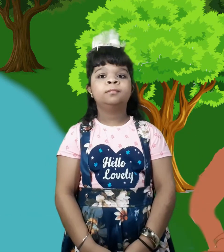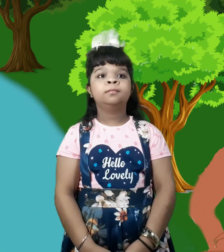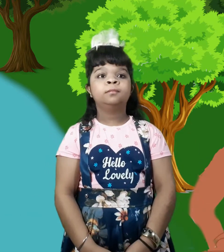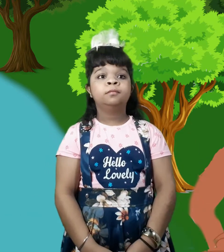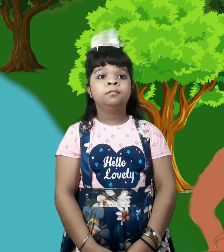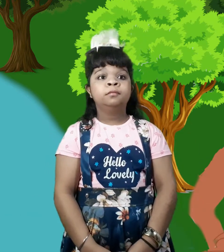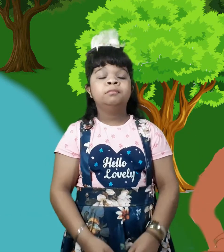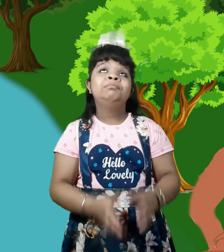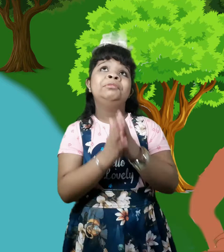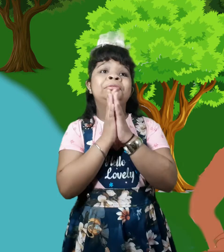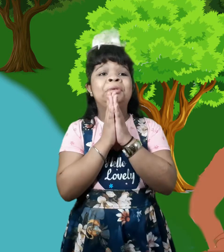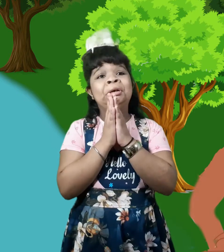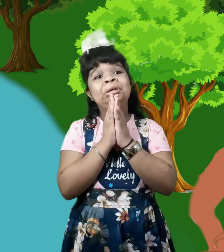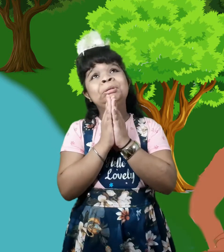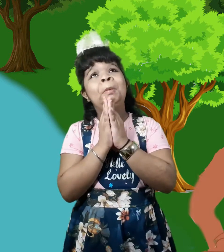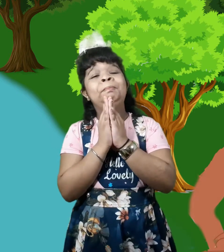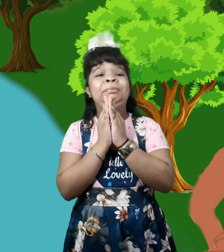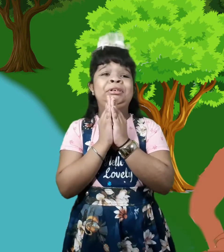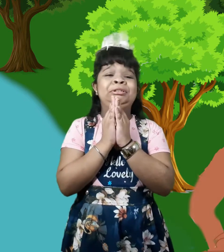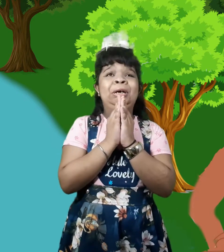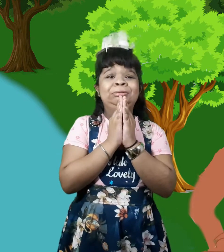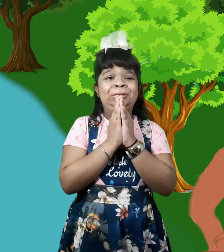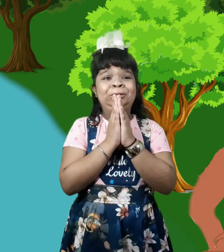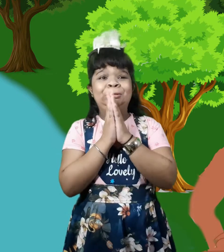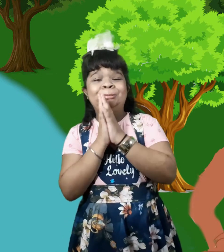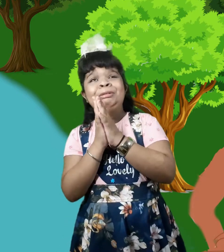और भगवान से प्रार्थना करने लगा,